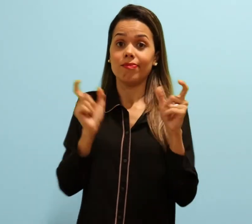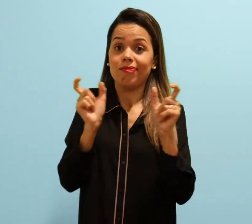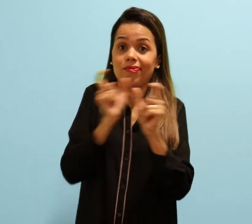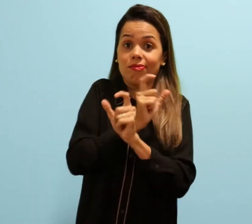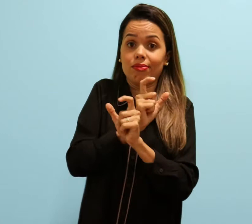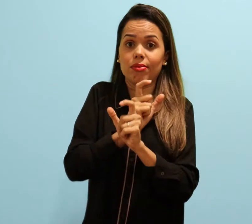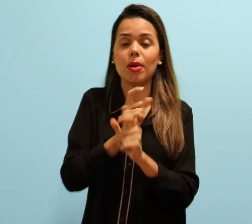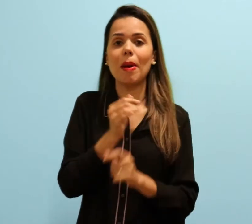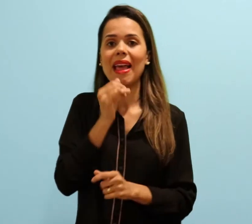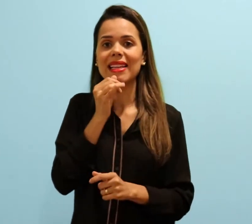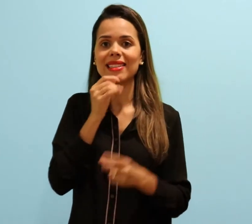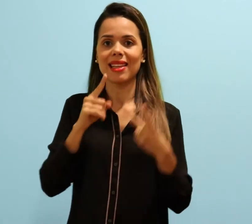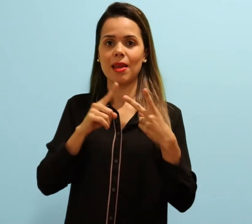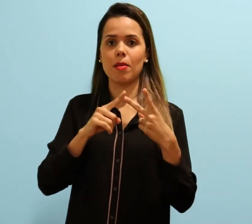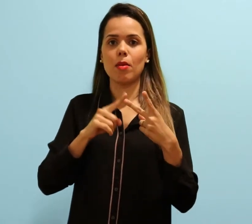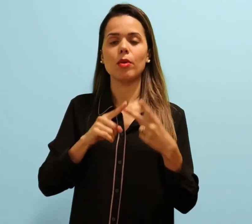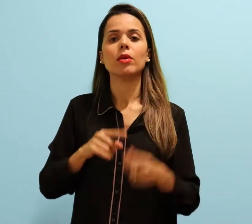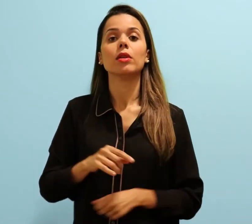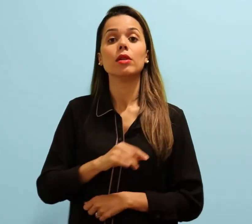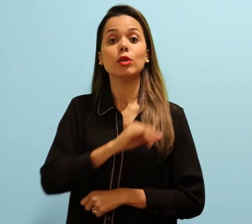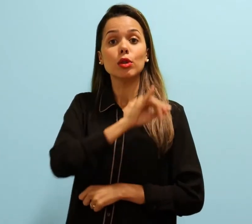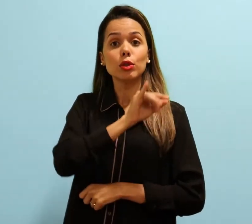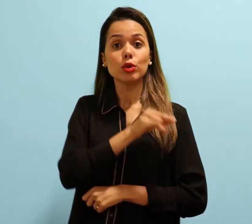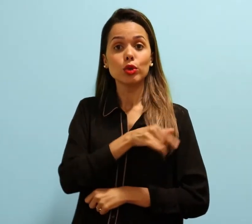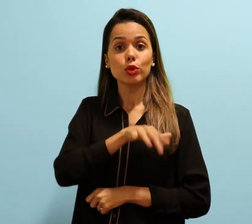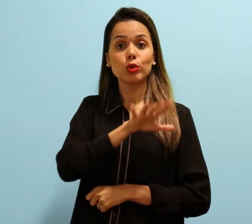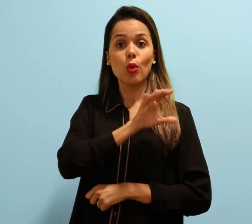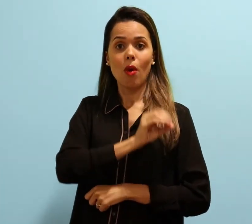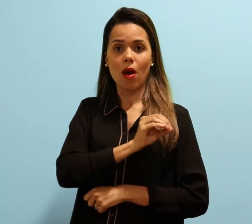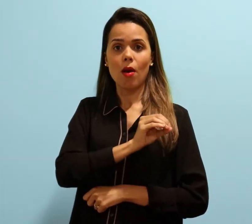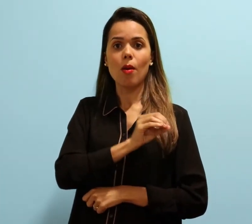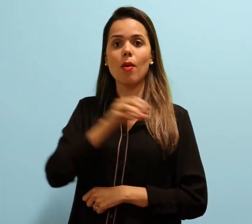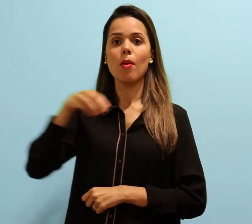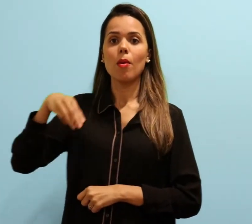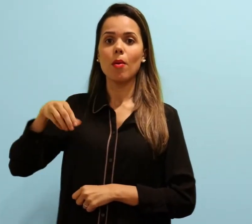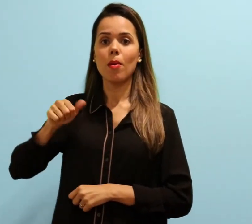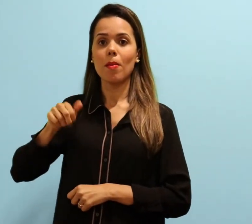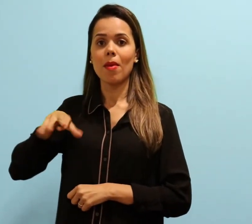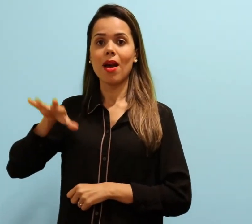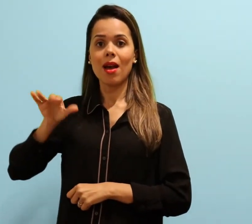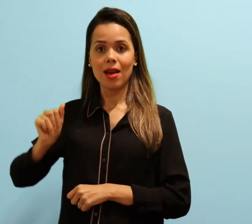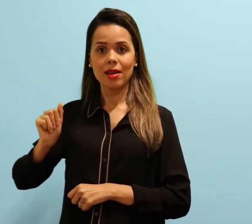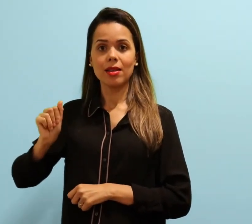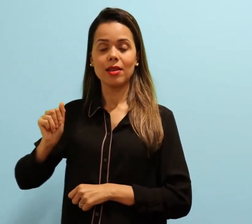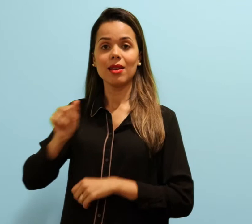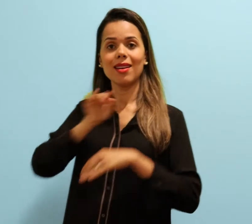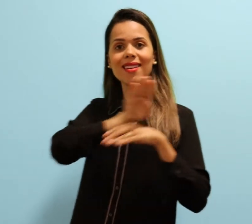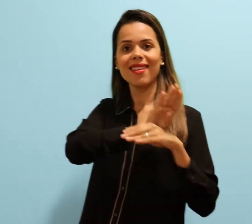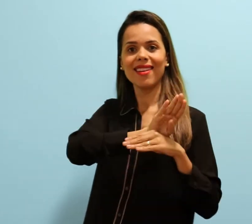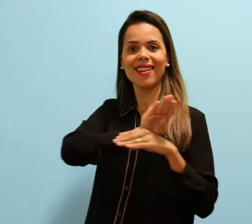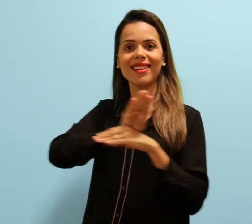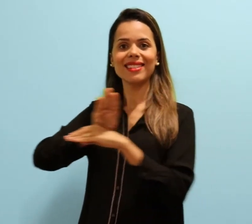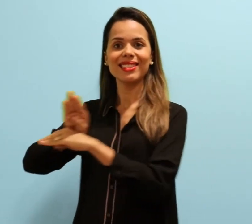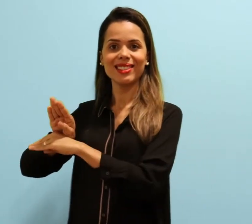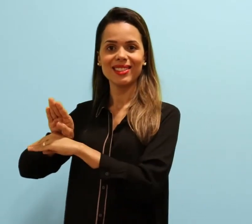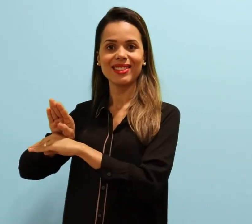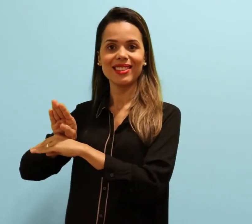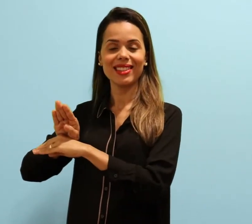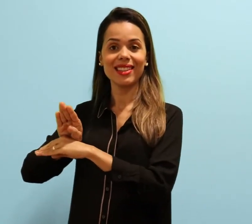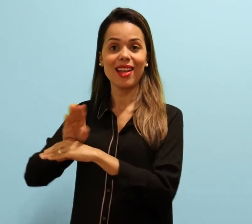sinalizar em uma ordem distinta, como João, Maria, ajudar. E